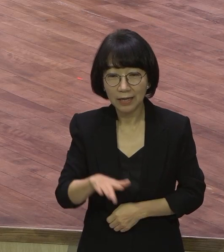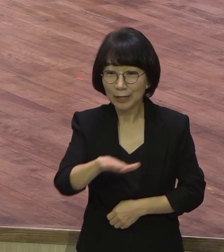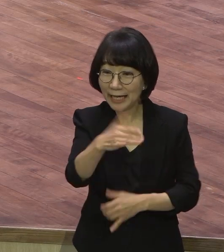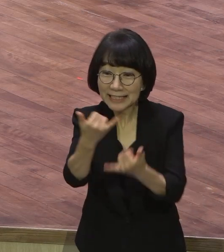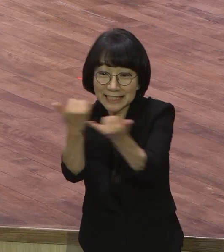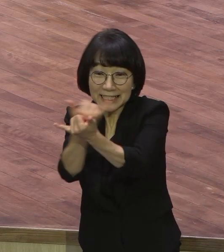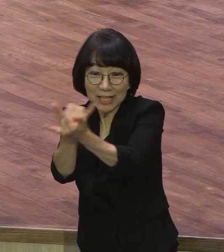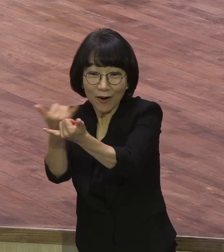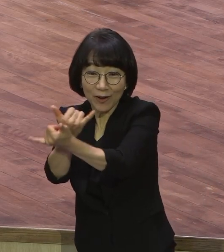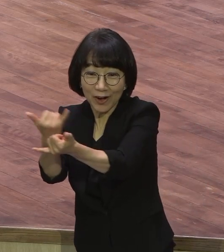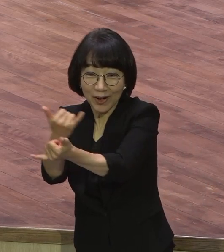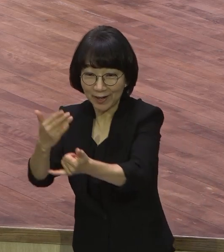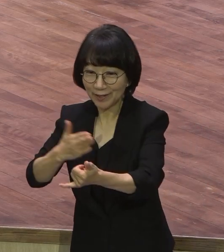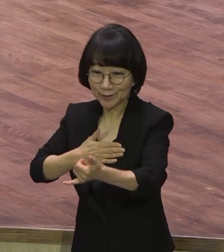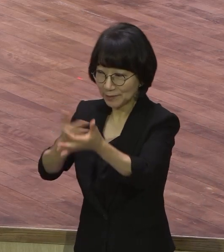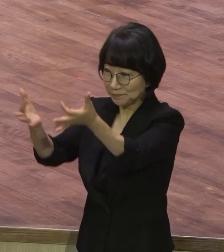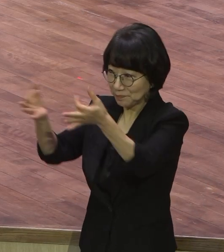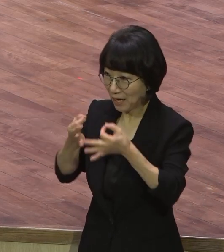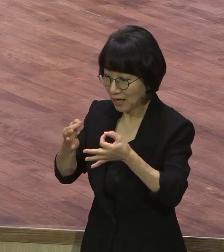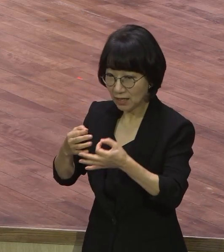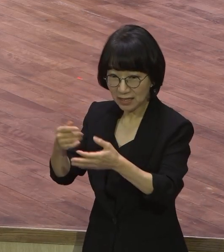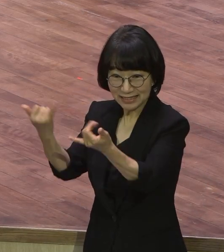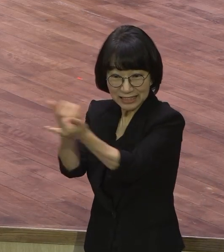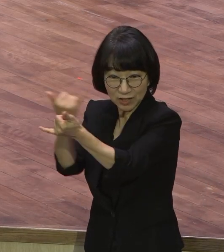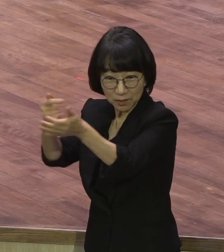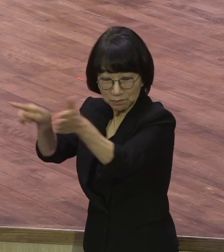바보 등신같이 미련하게 보여요. 정상입니다.